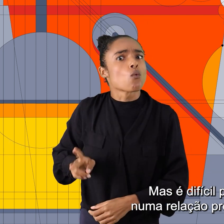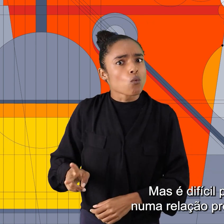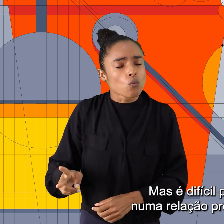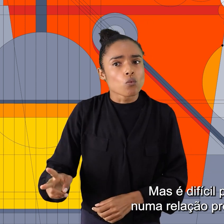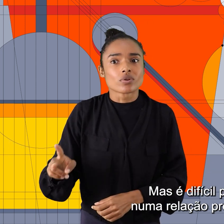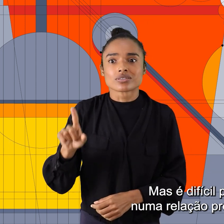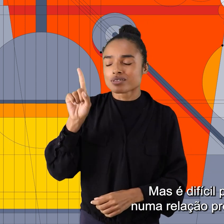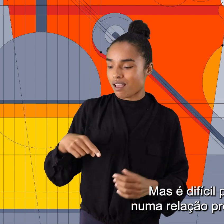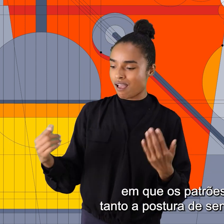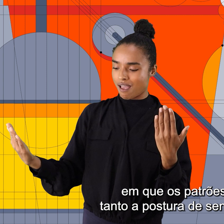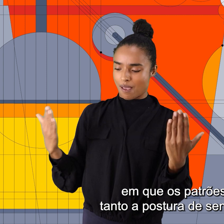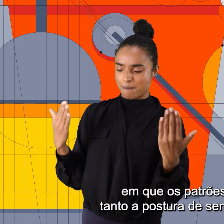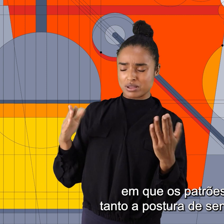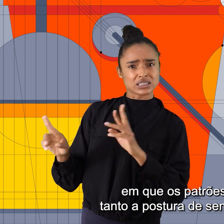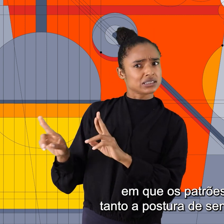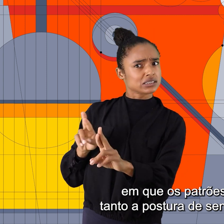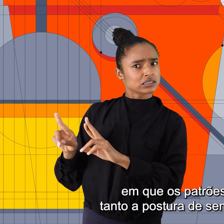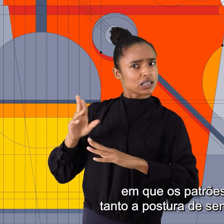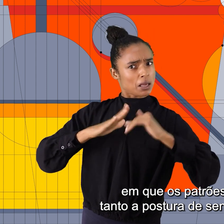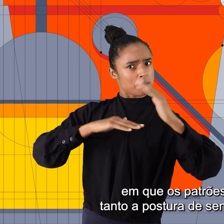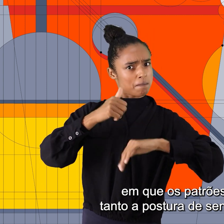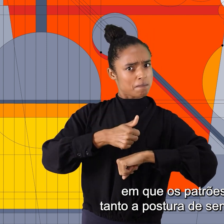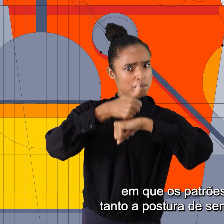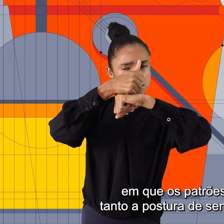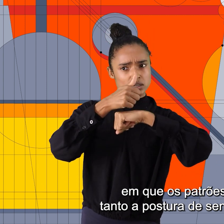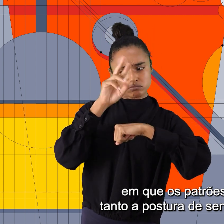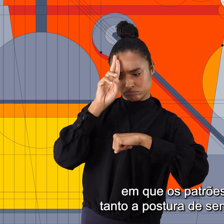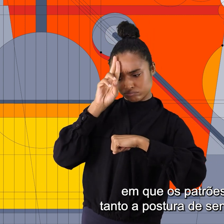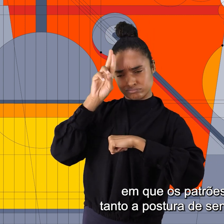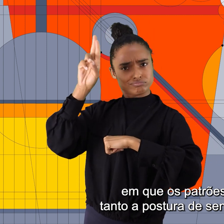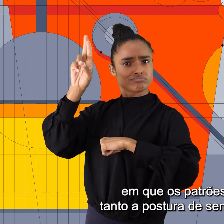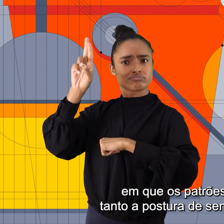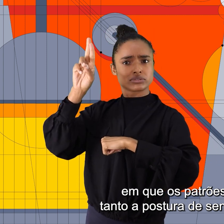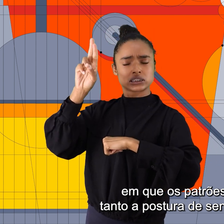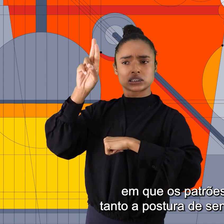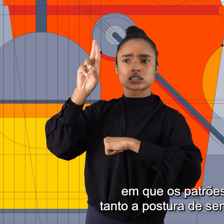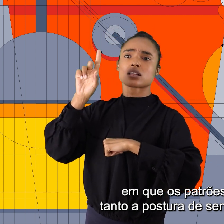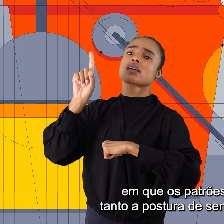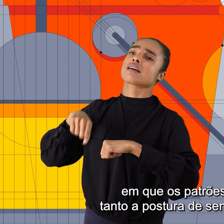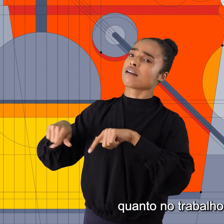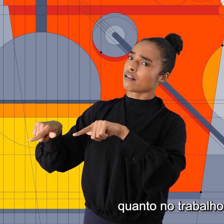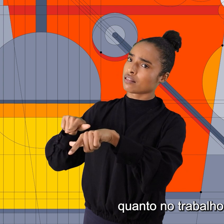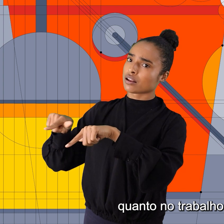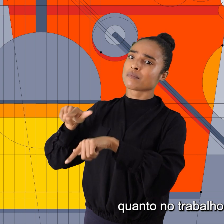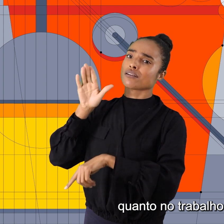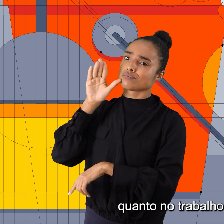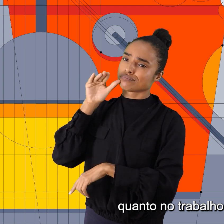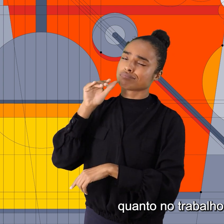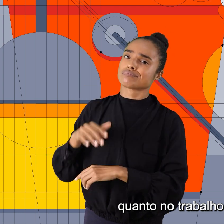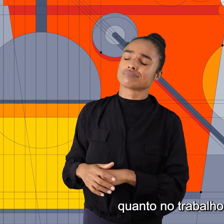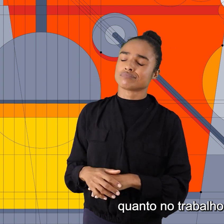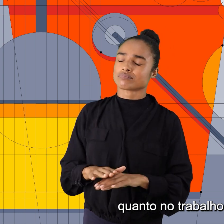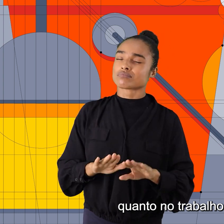numa relação profissional em que os patrões assumam tanto a postura de senhor e de sinhá quanto no